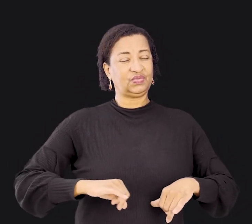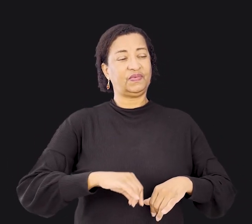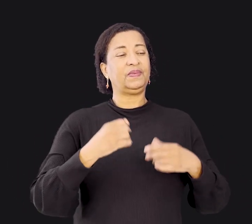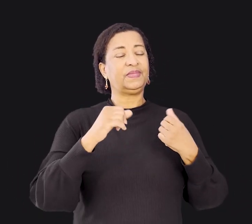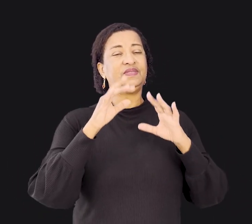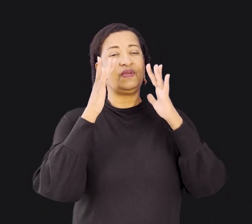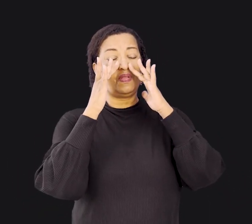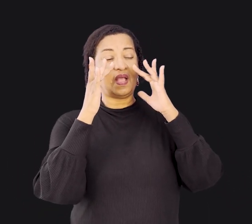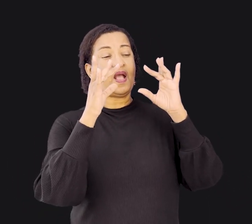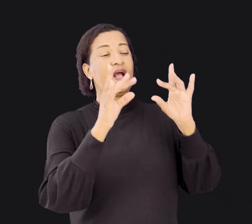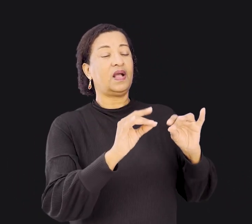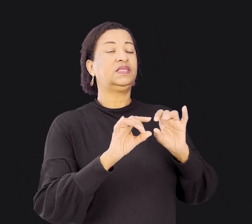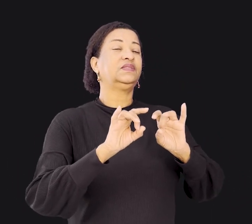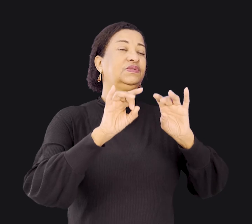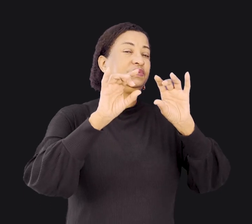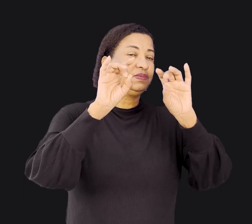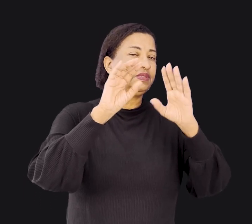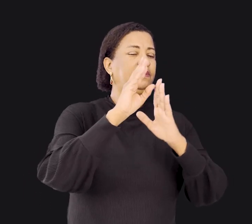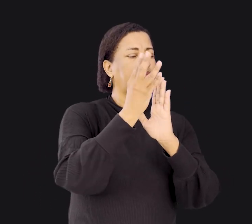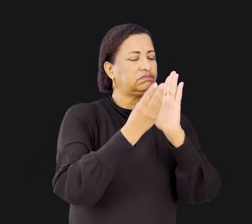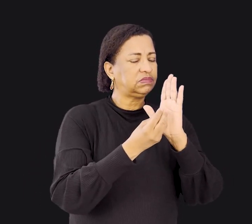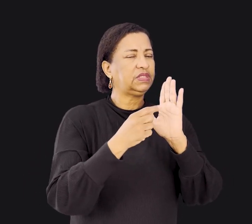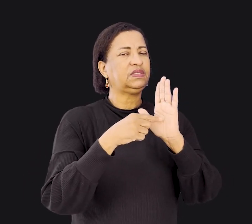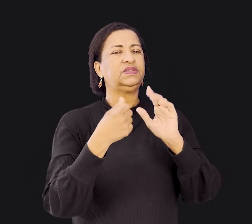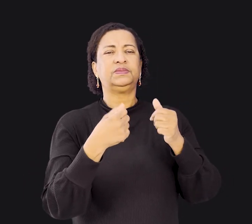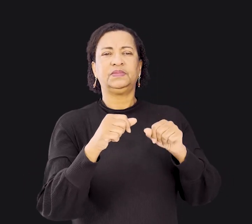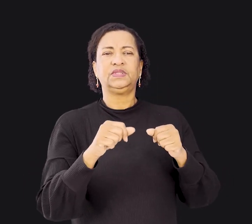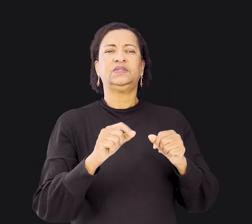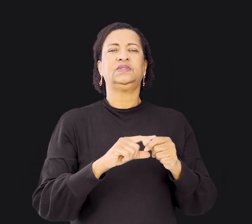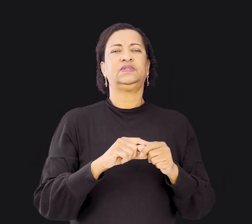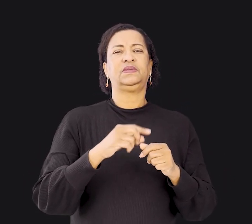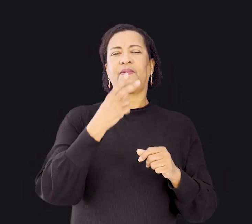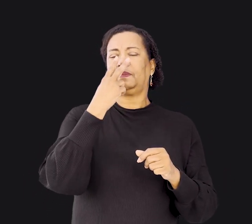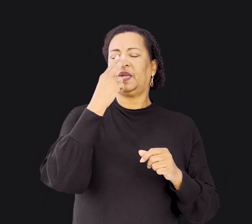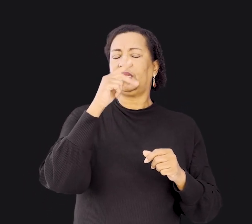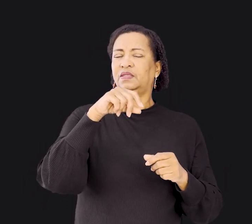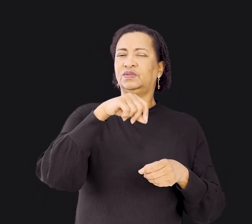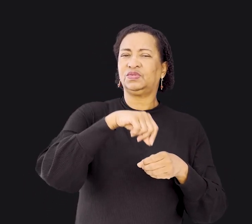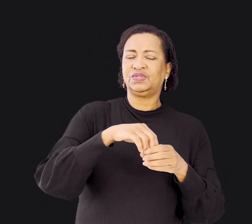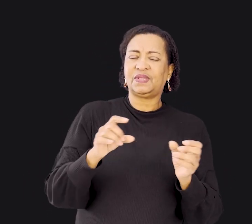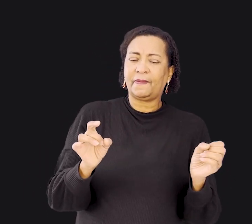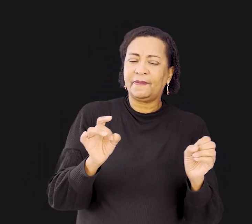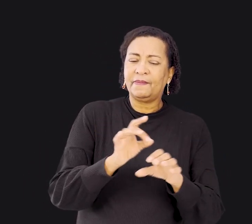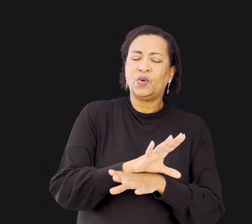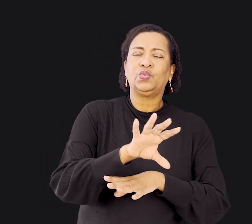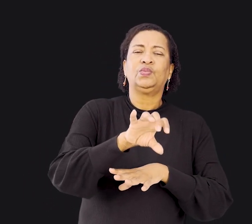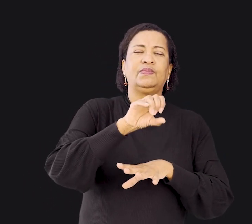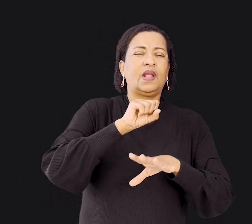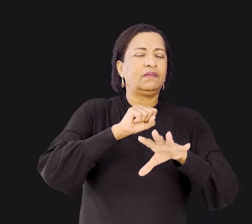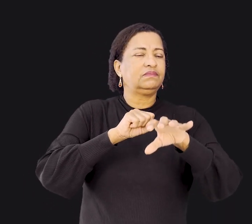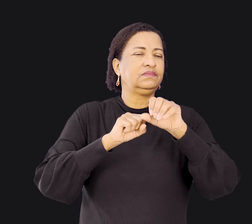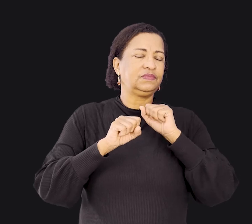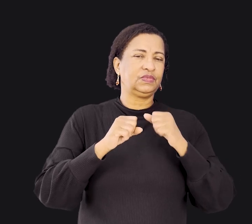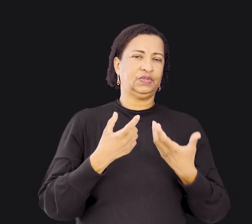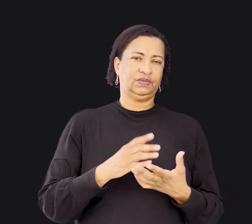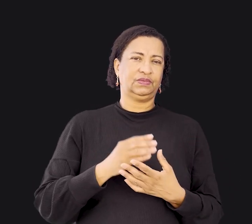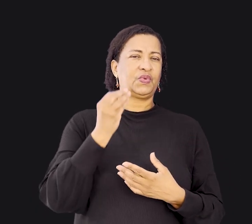atenção especial pela igreja. Elas são como um campo maduro, pronto para a colheita. O que observamos hoje em